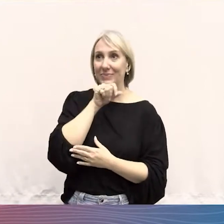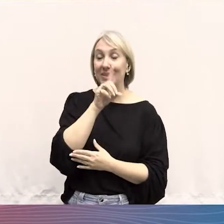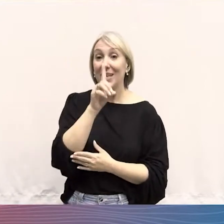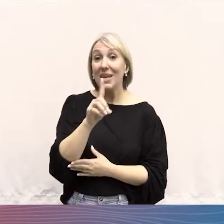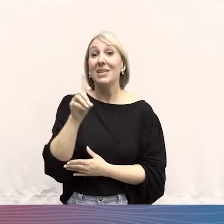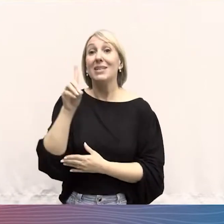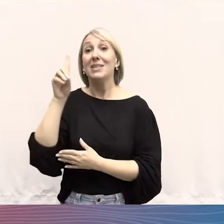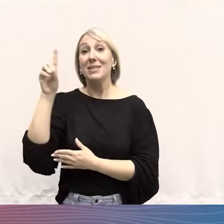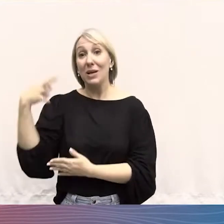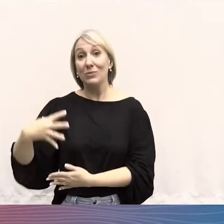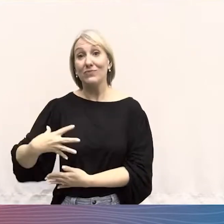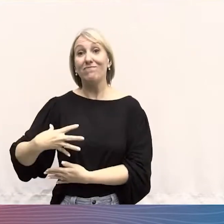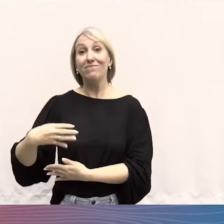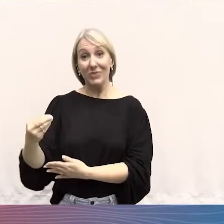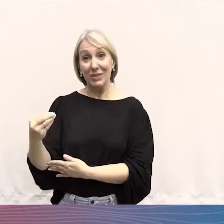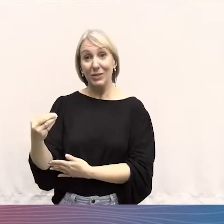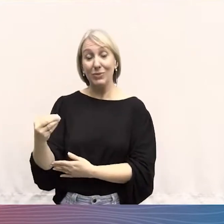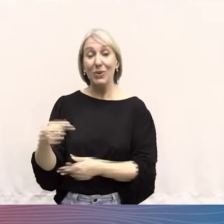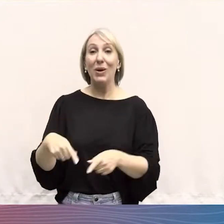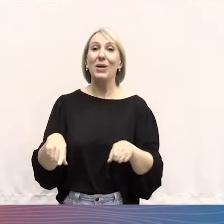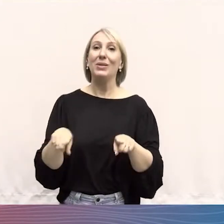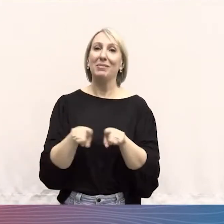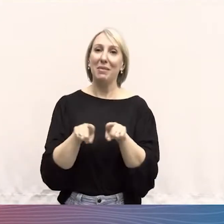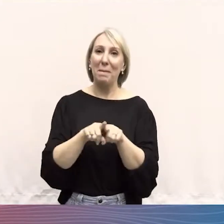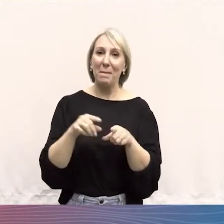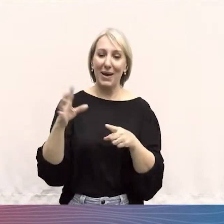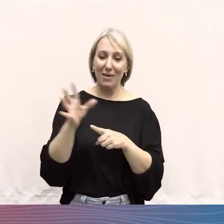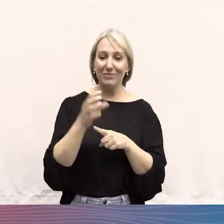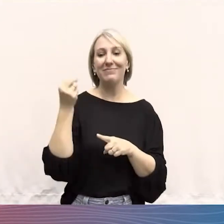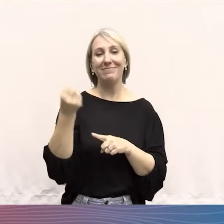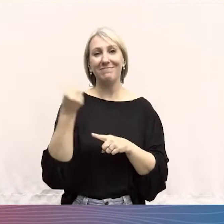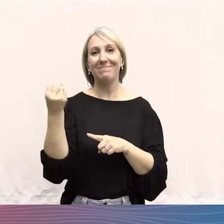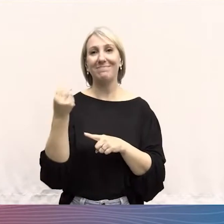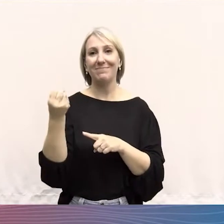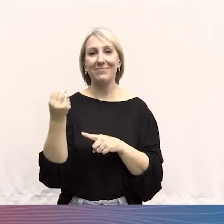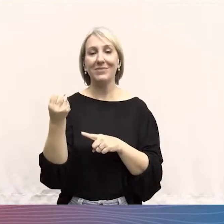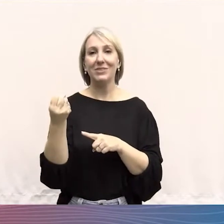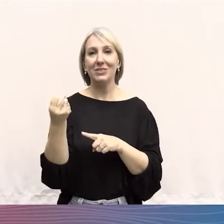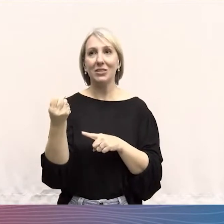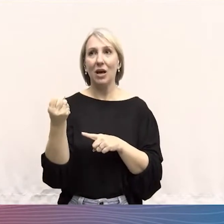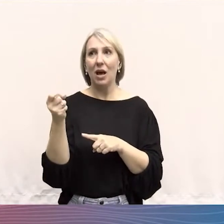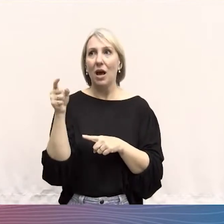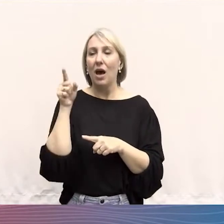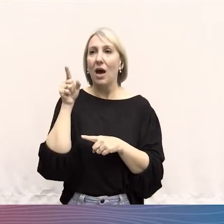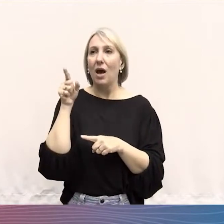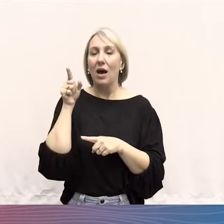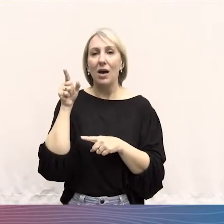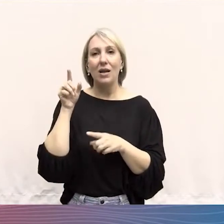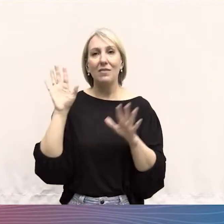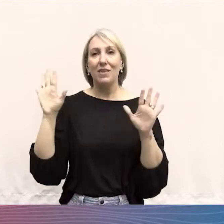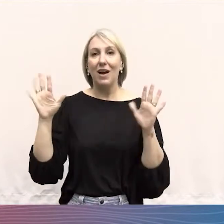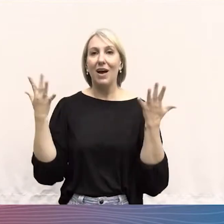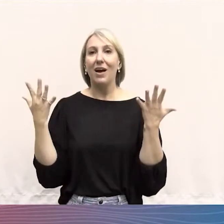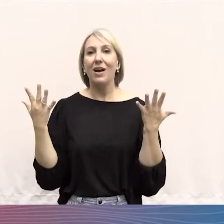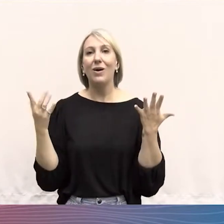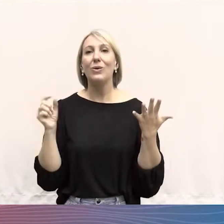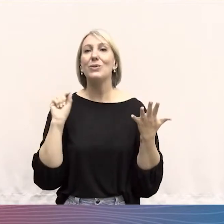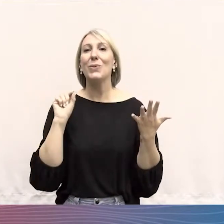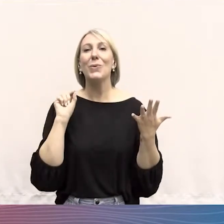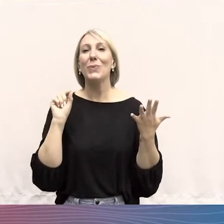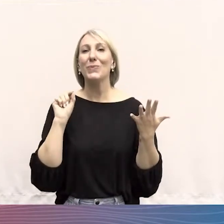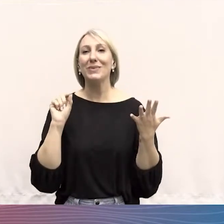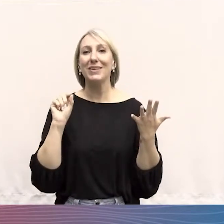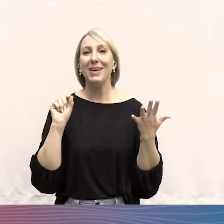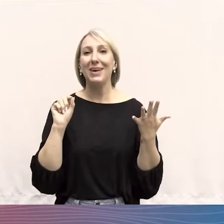vencedores. Aí ali, irmãos, acontece um casamento, né? Entre Cristo e